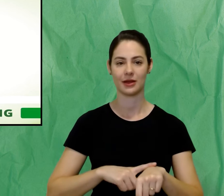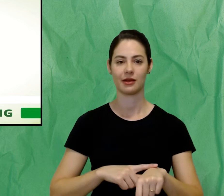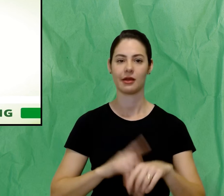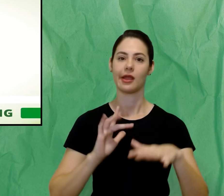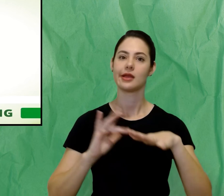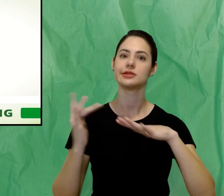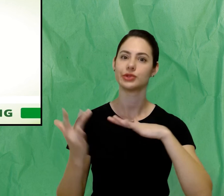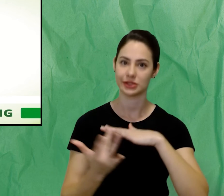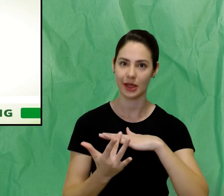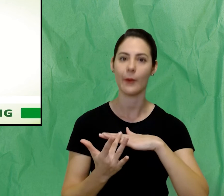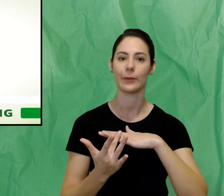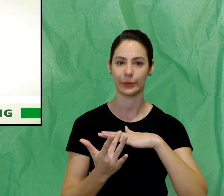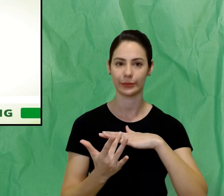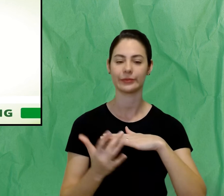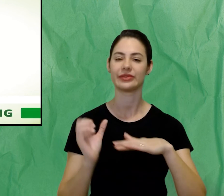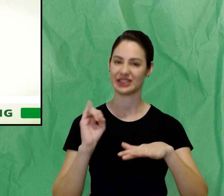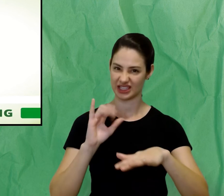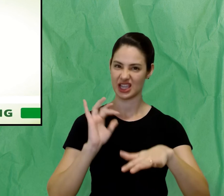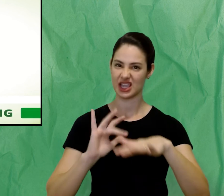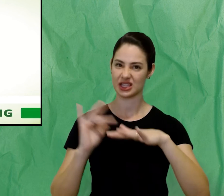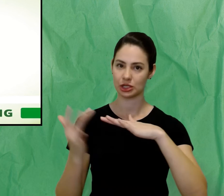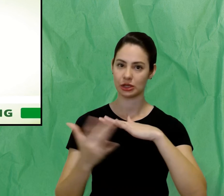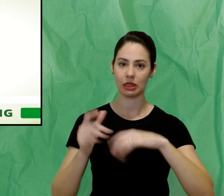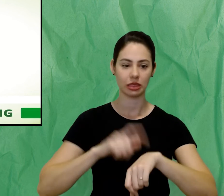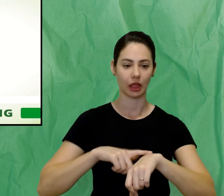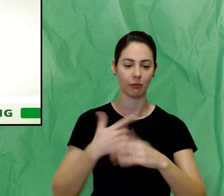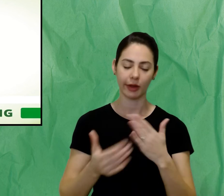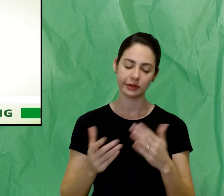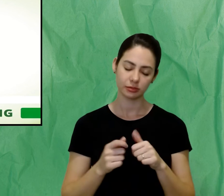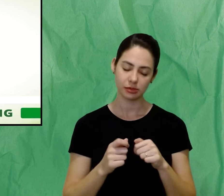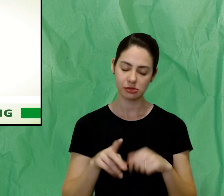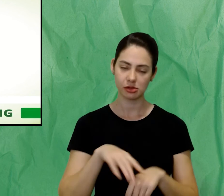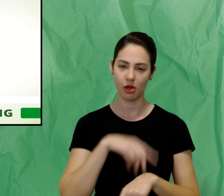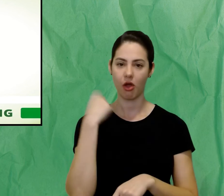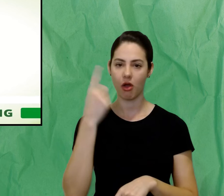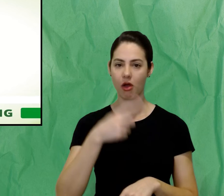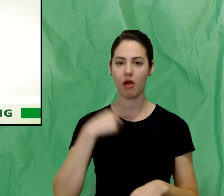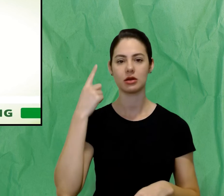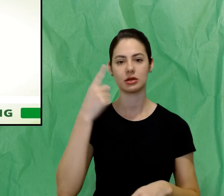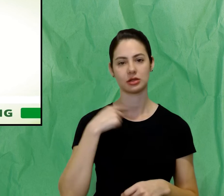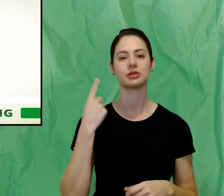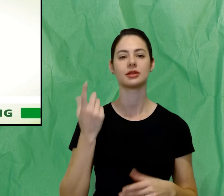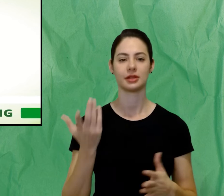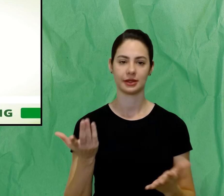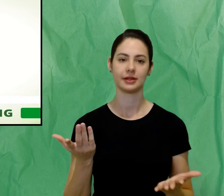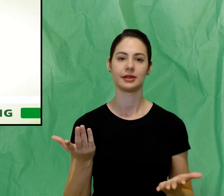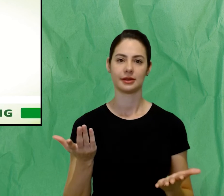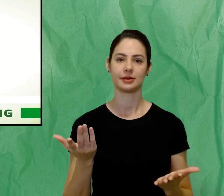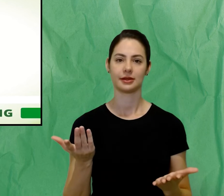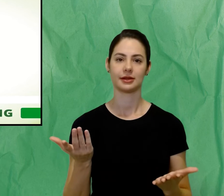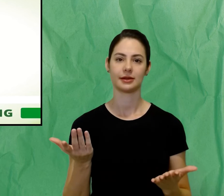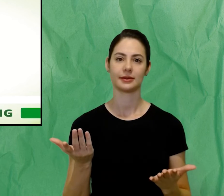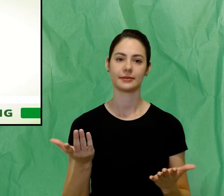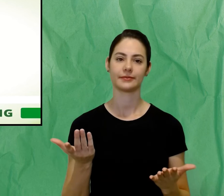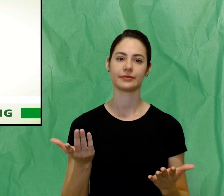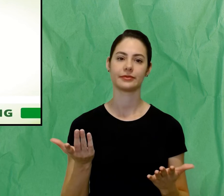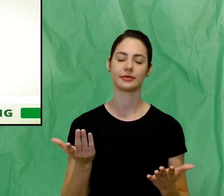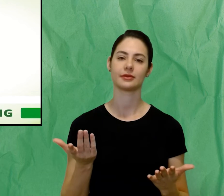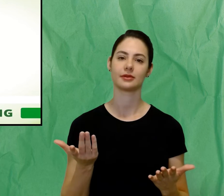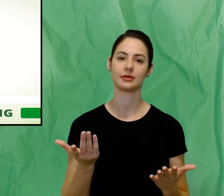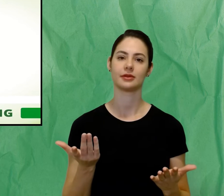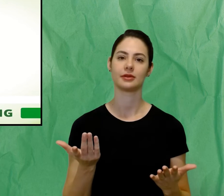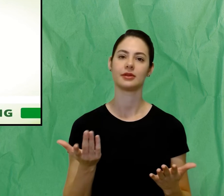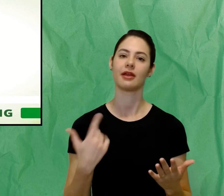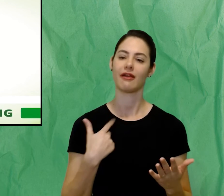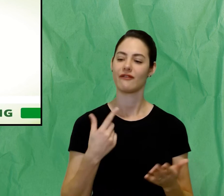Por exemplo, redes sociais. Se as redes sociais estão tomando o seu tempo, elas estão